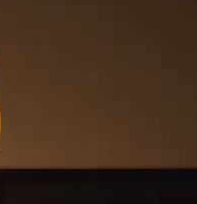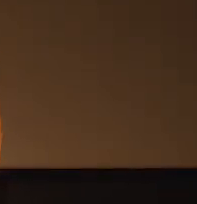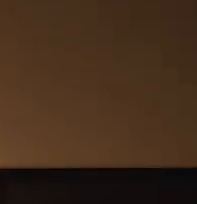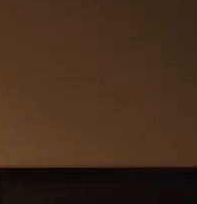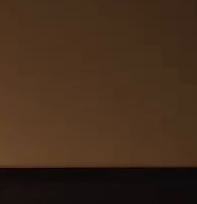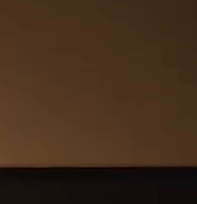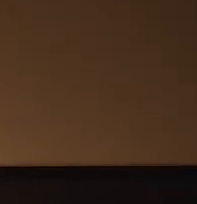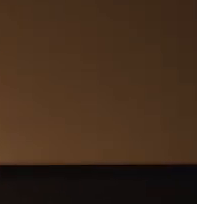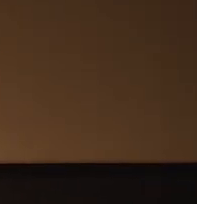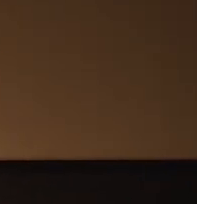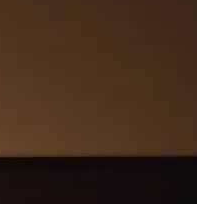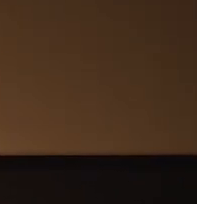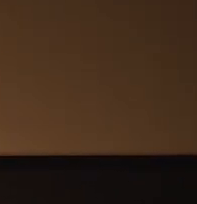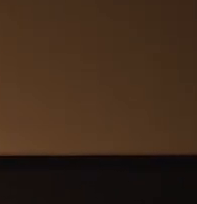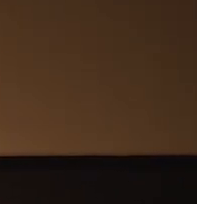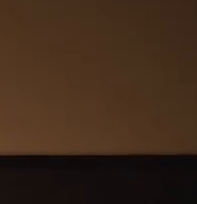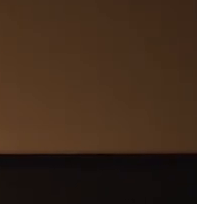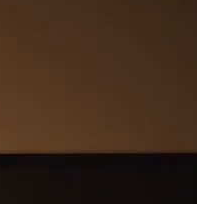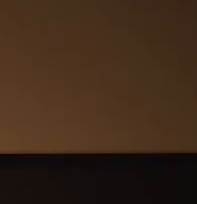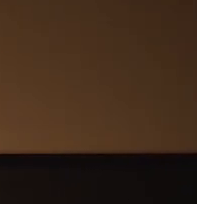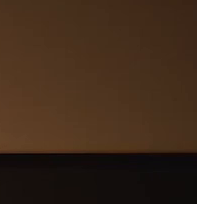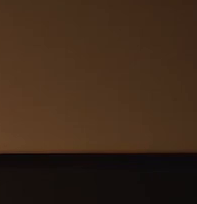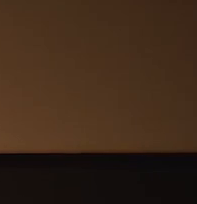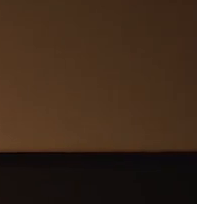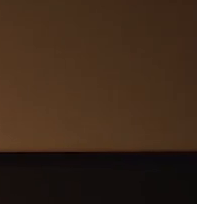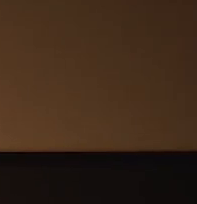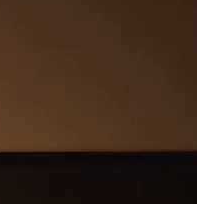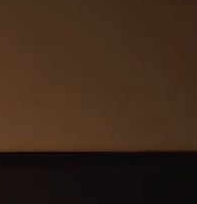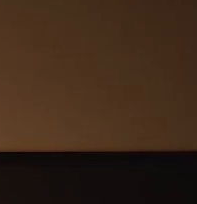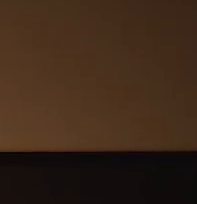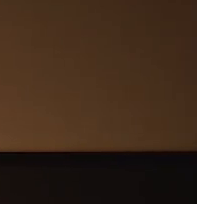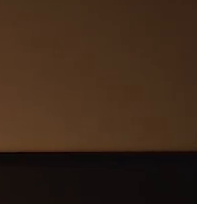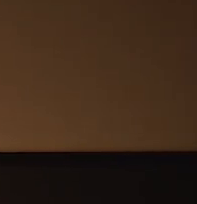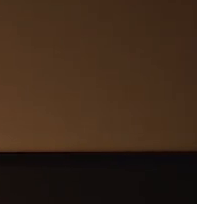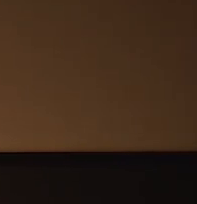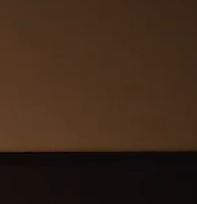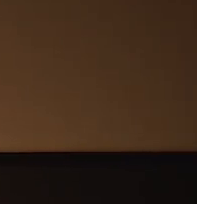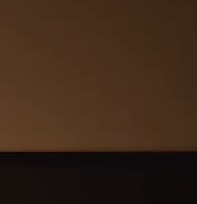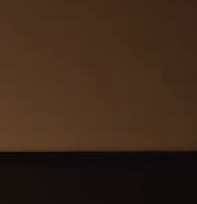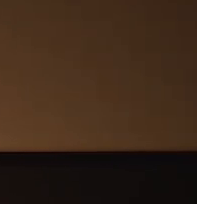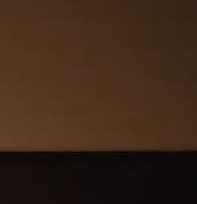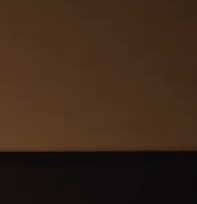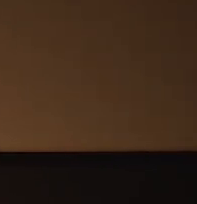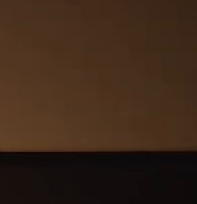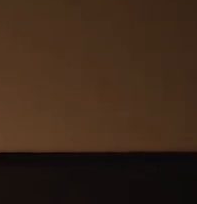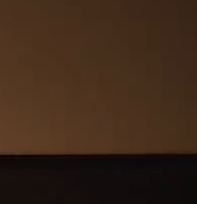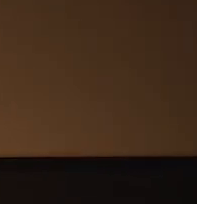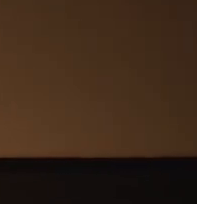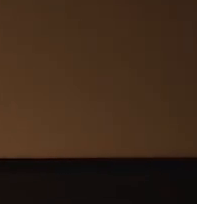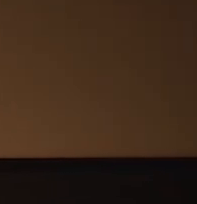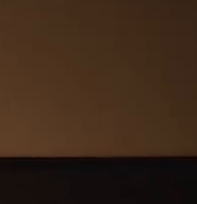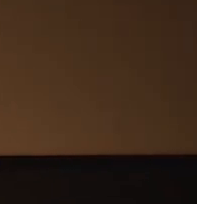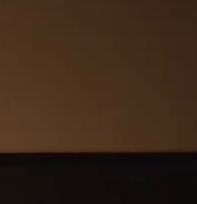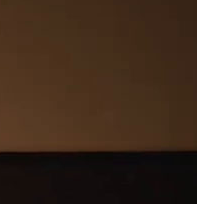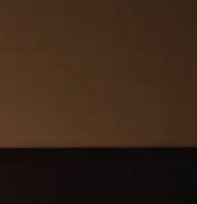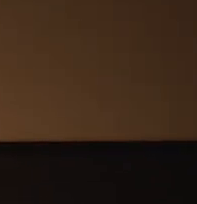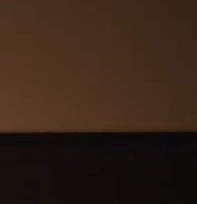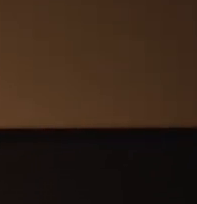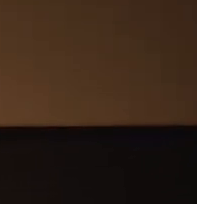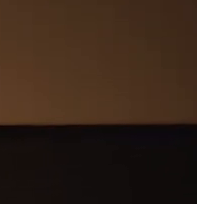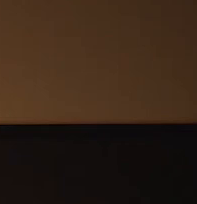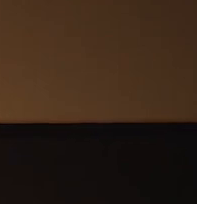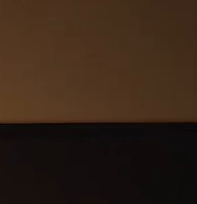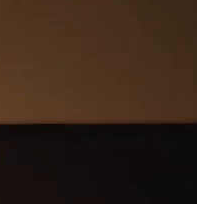Ticket apoio da marca Renata e da fã tem como plataforma parceira espine Play que eu convido vocês